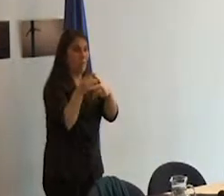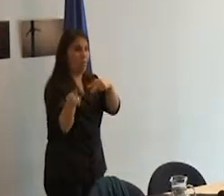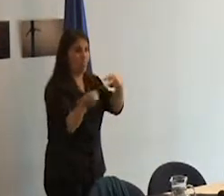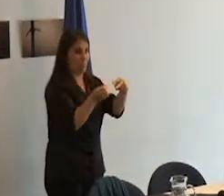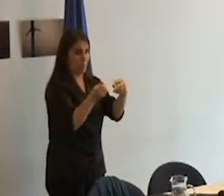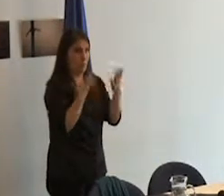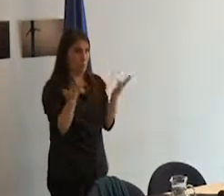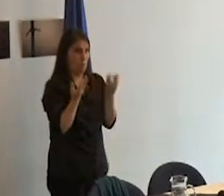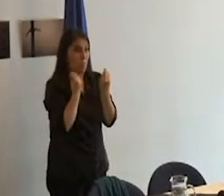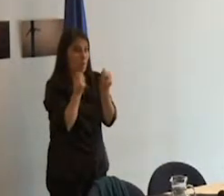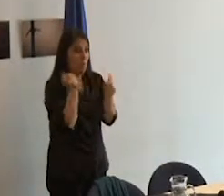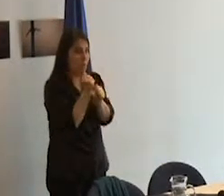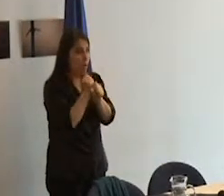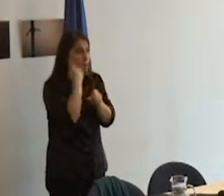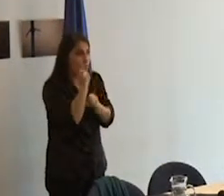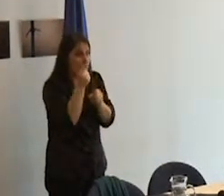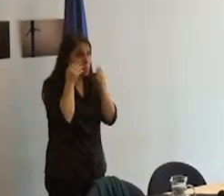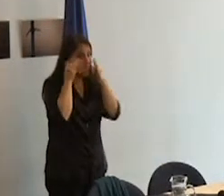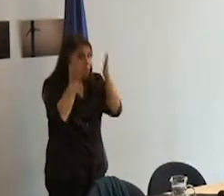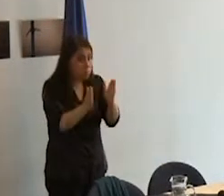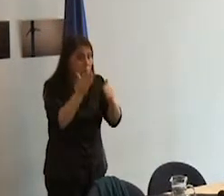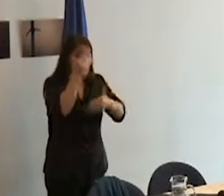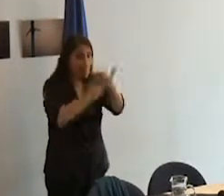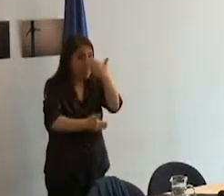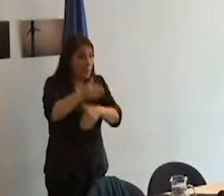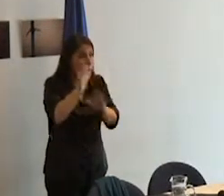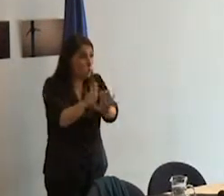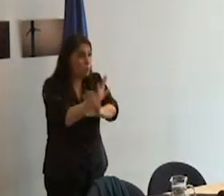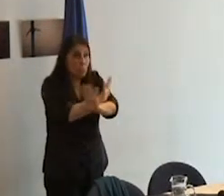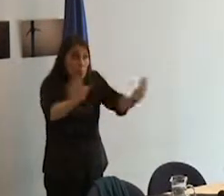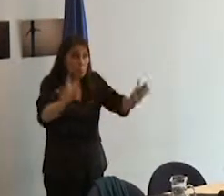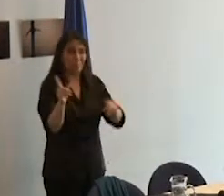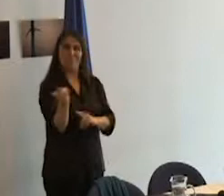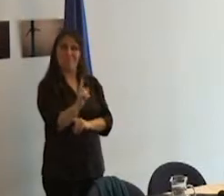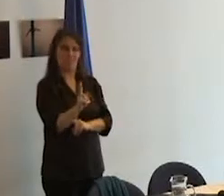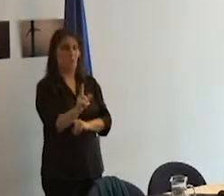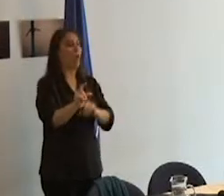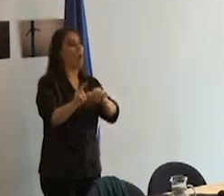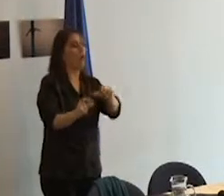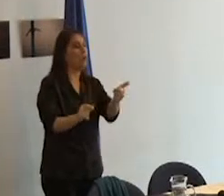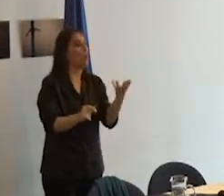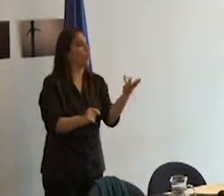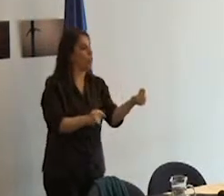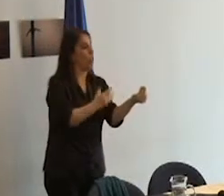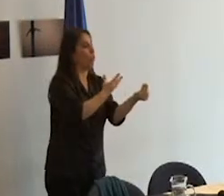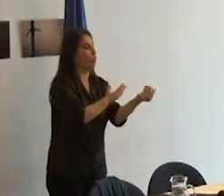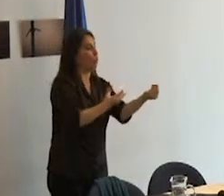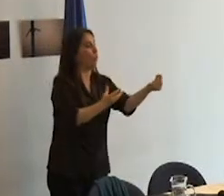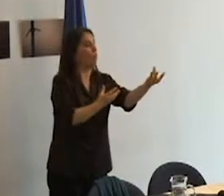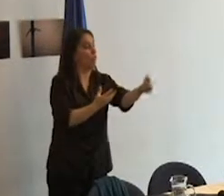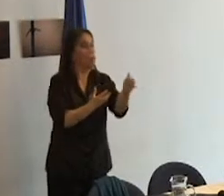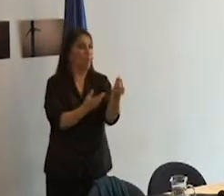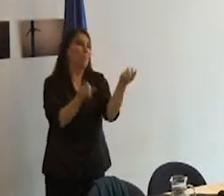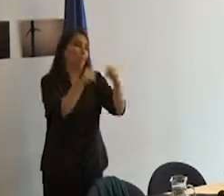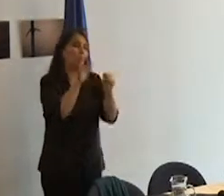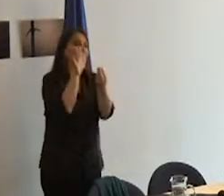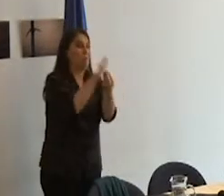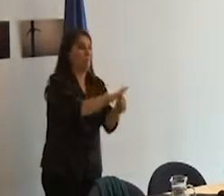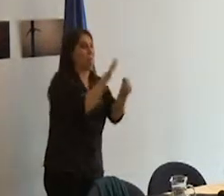no solo con los discapacitados, sino con otros grupos que estaban, que dadas distintas condiciones, han sido